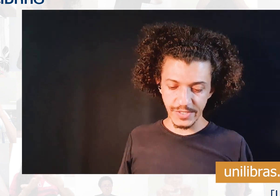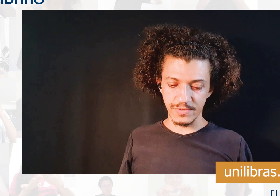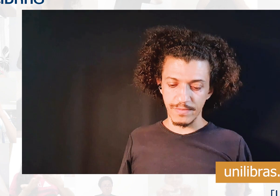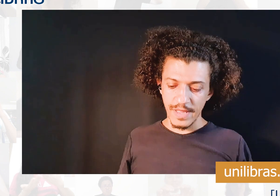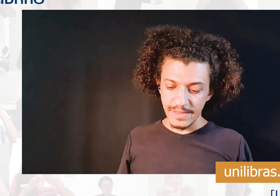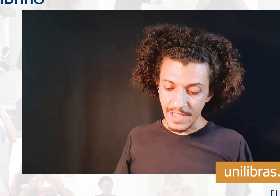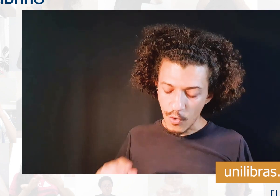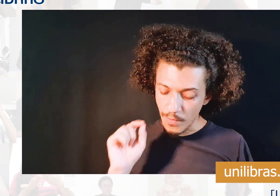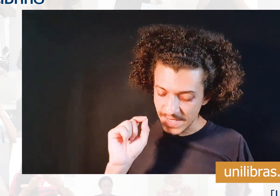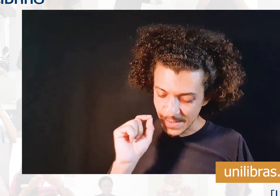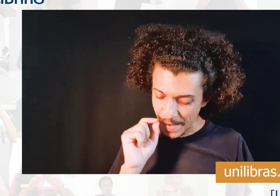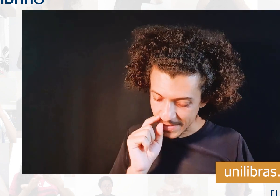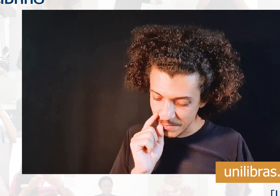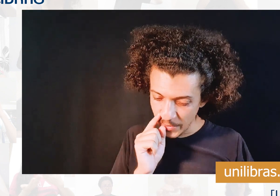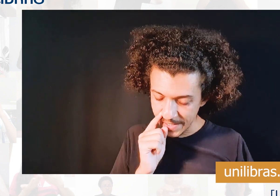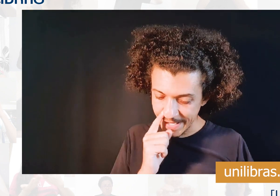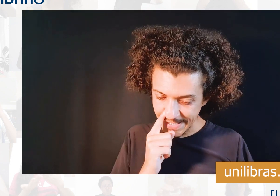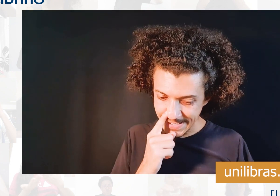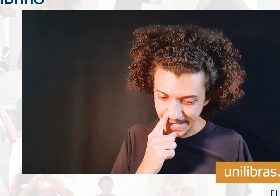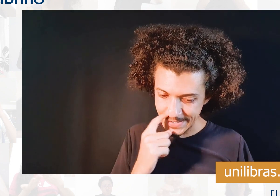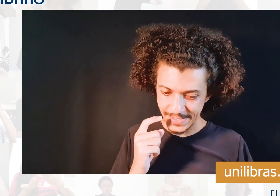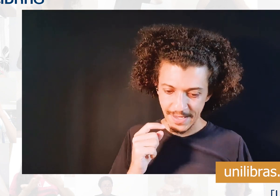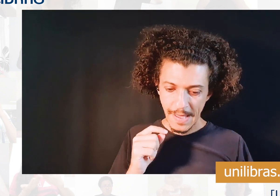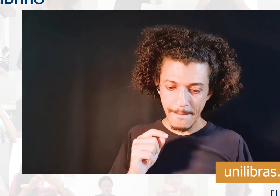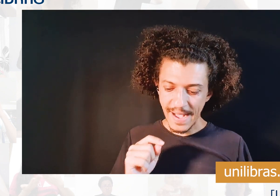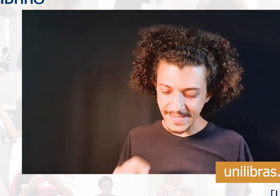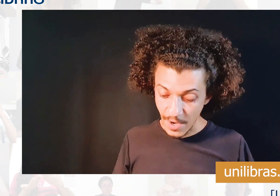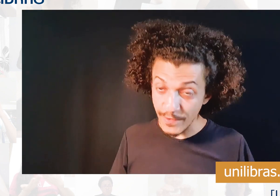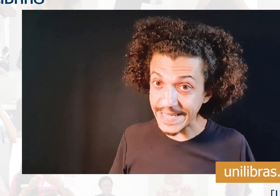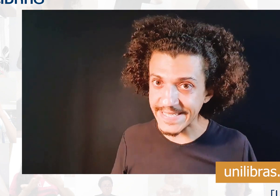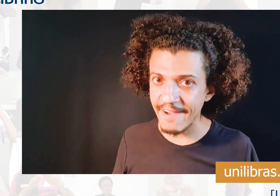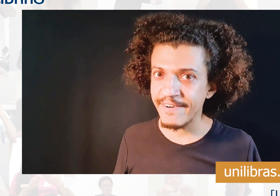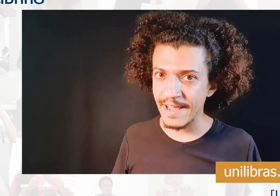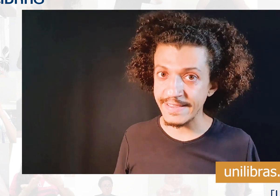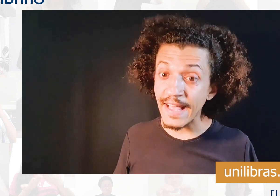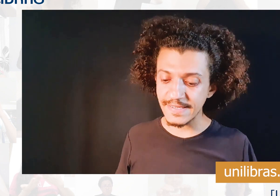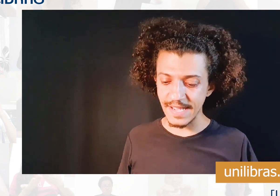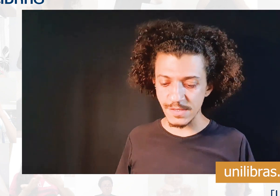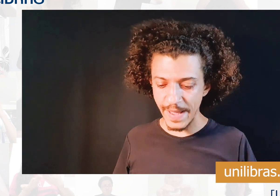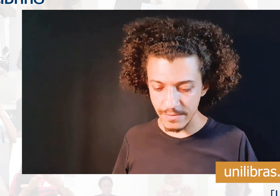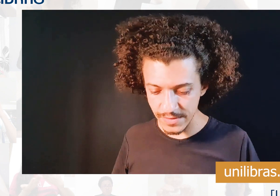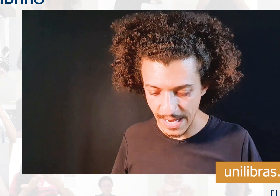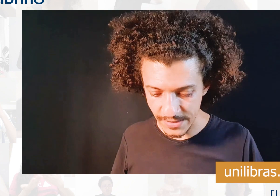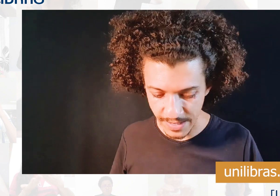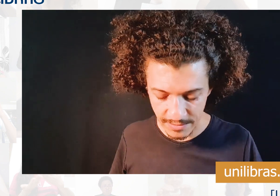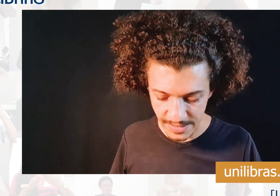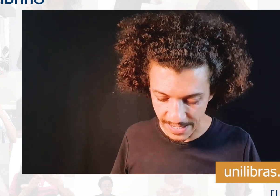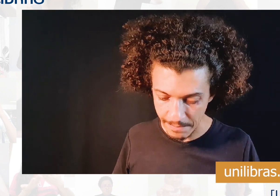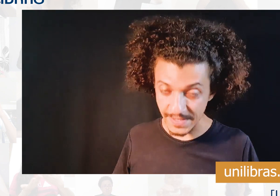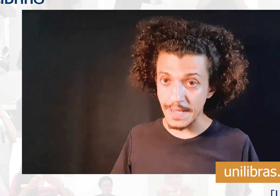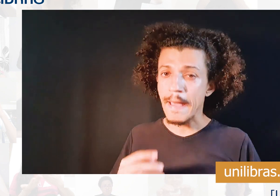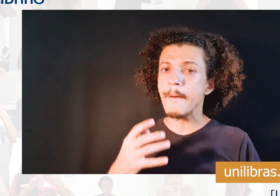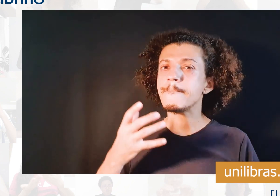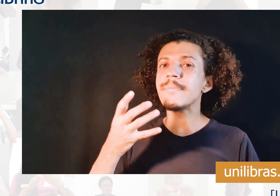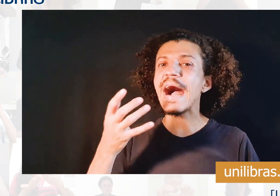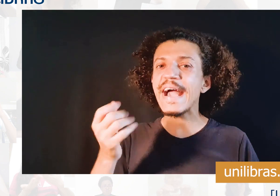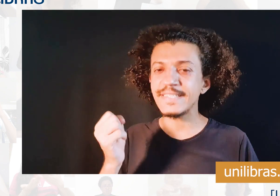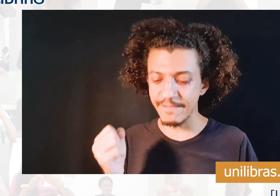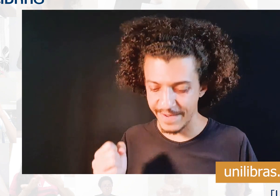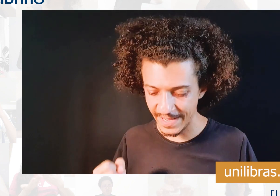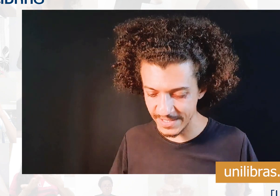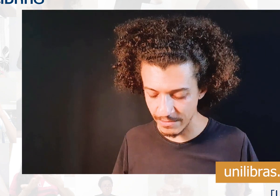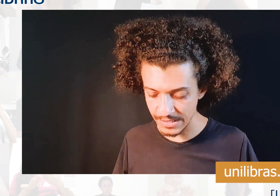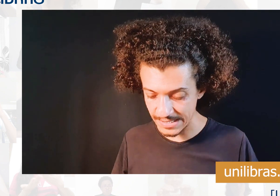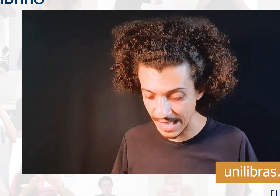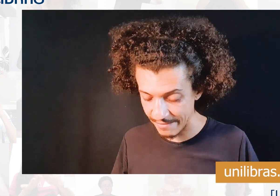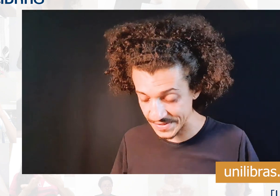fala disso, tem alguns aspectos muito interessantes, mas eu vou deixar falar desses aspectos relacionados a Libras mais